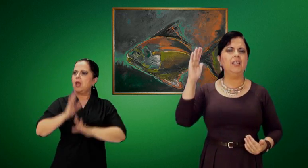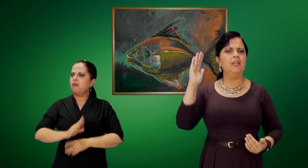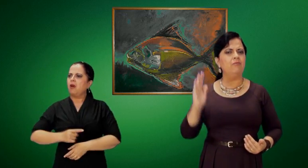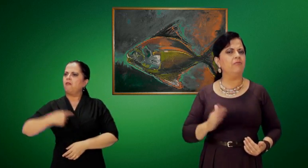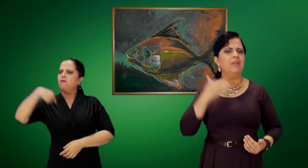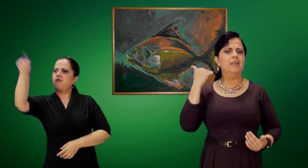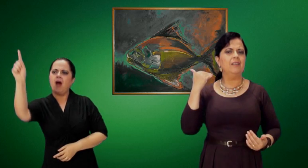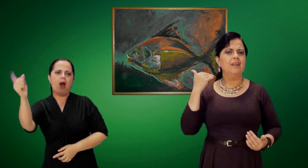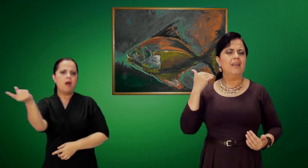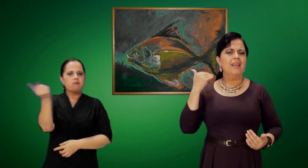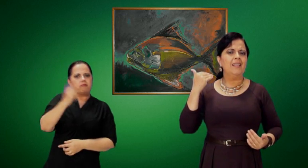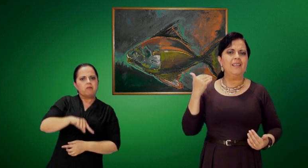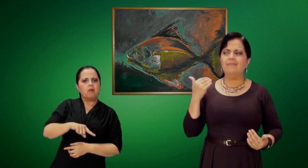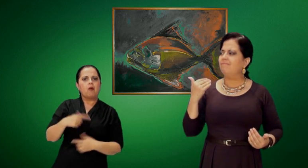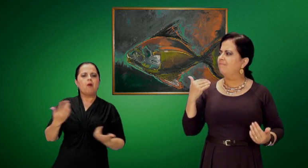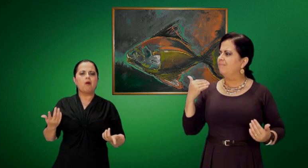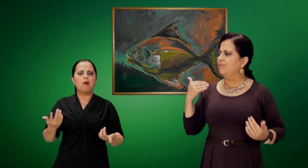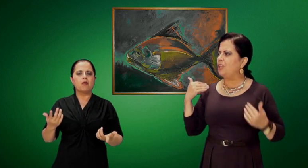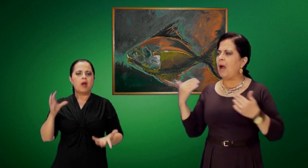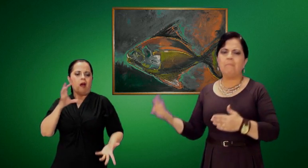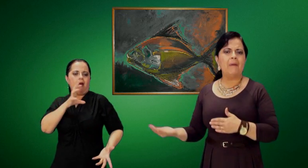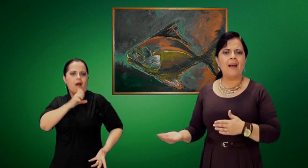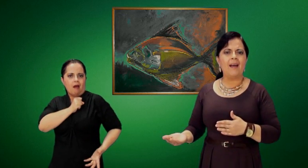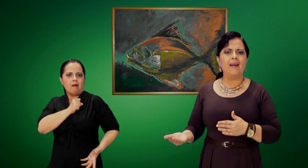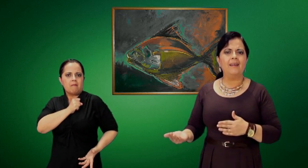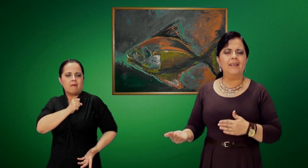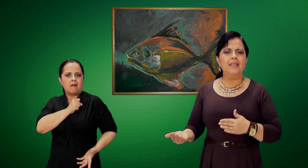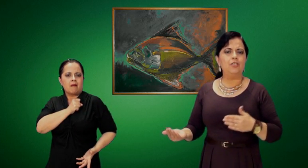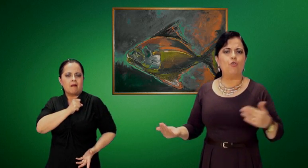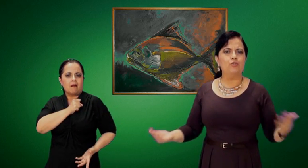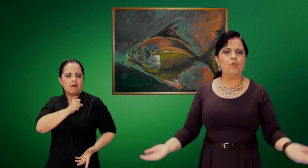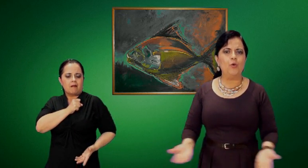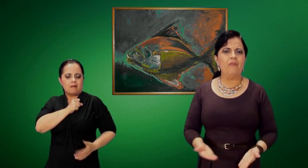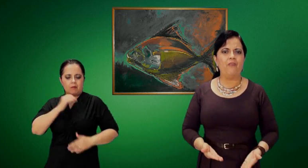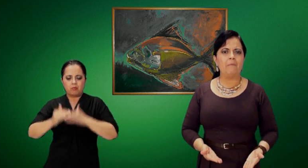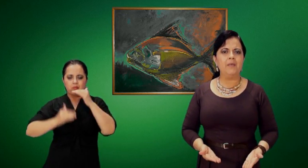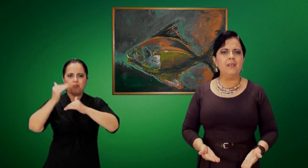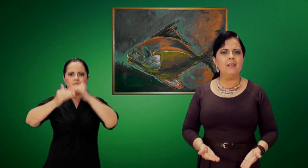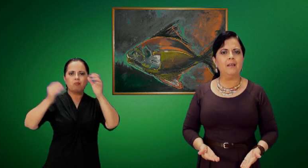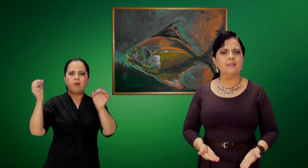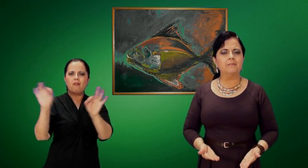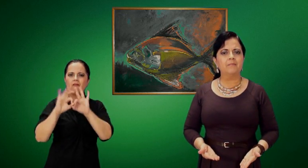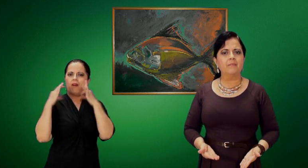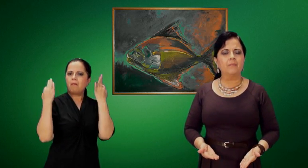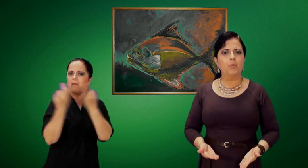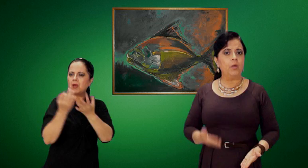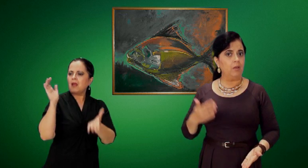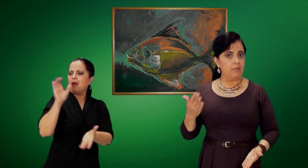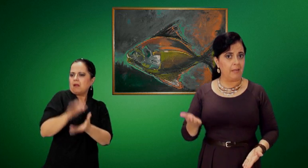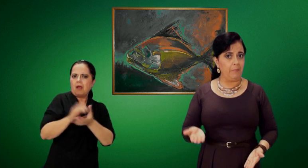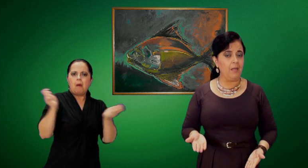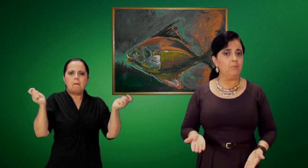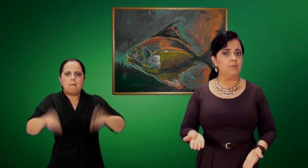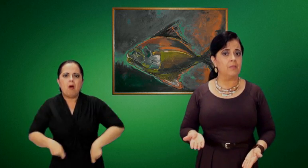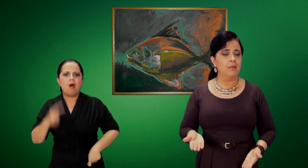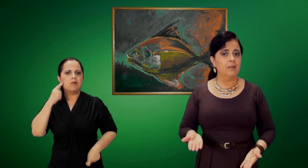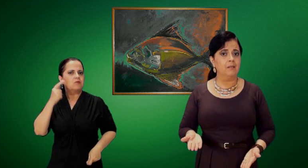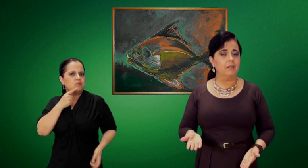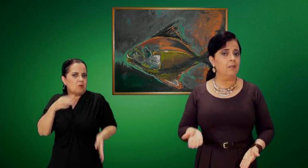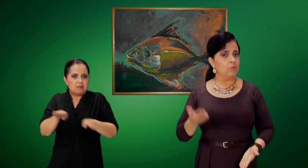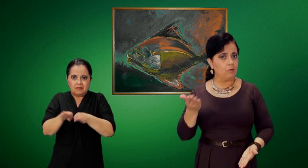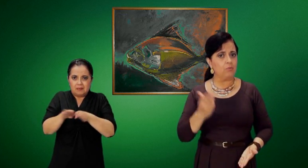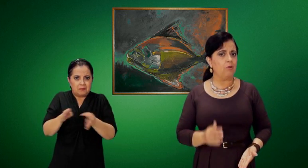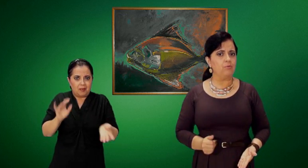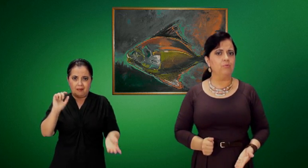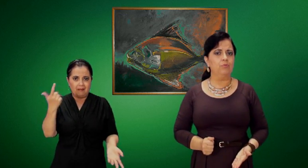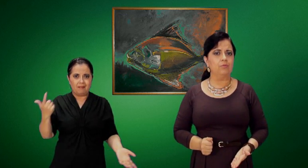de ir e vir, e de amar, e de construir uma família, porque nós sabemos